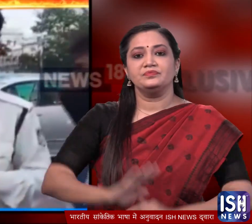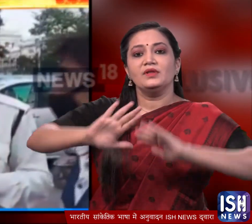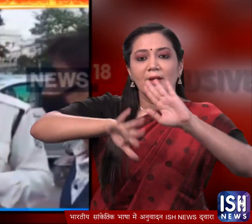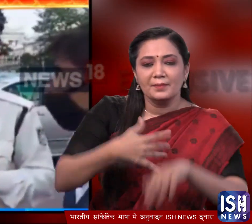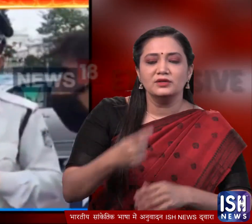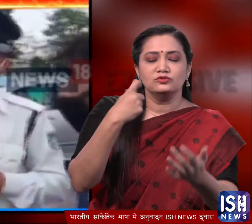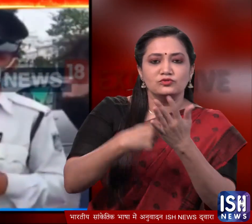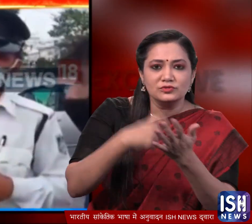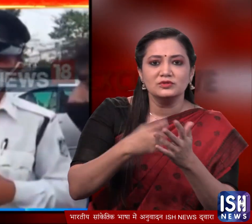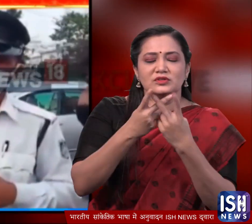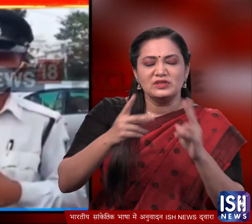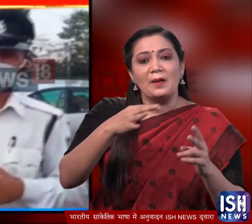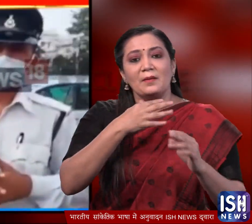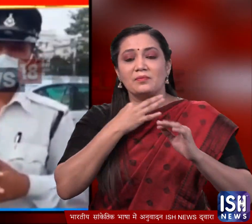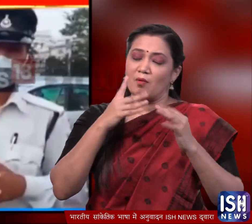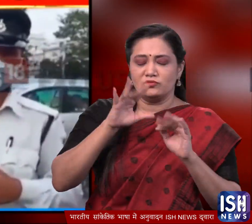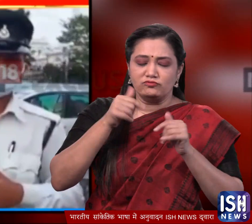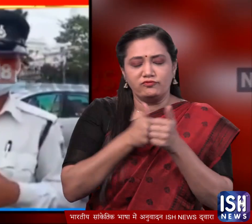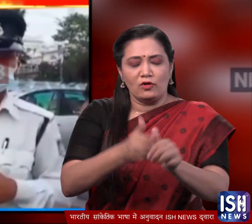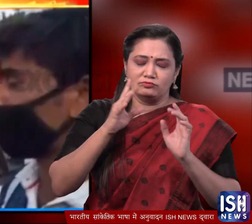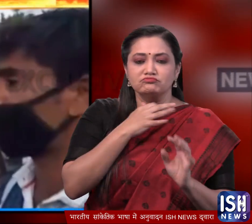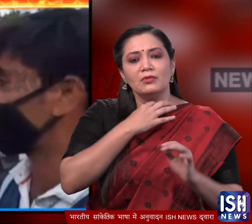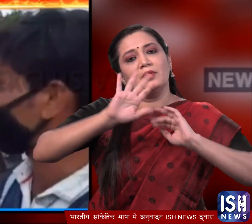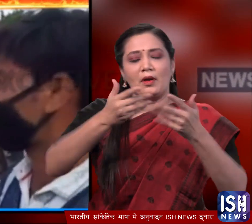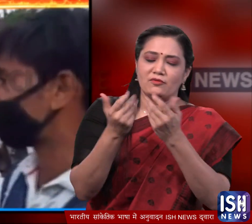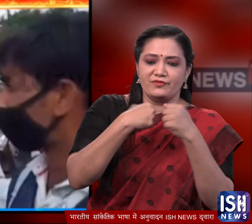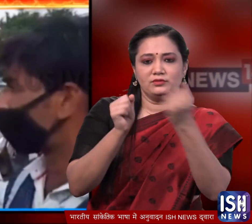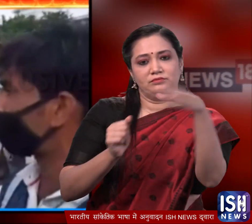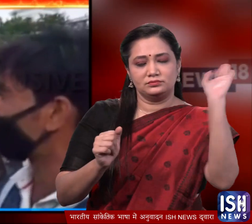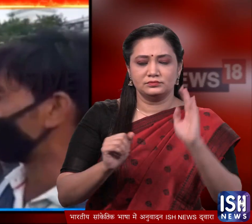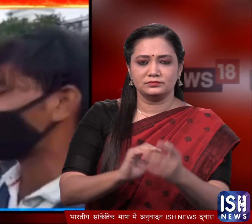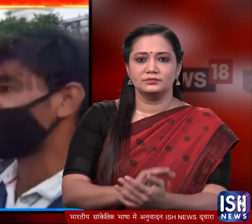बाद में नियमों को मानने की कसम खाने के बाद उसे छोड़ दिया गया।